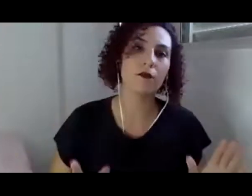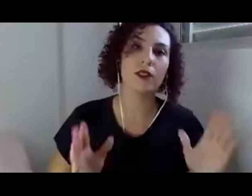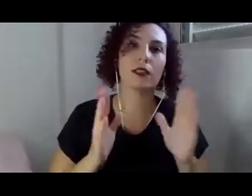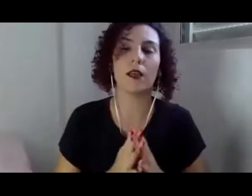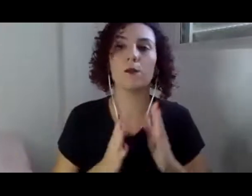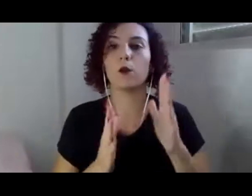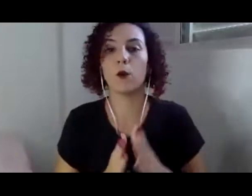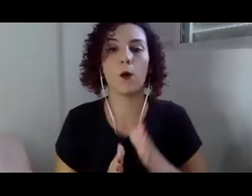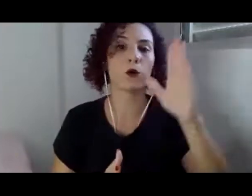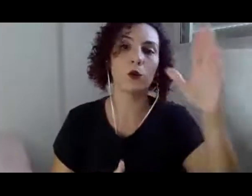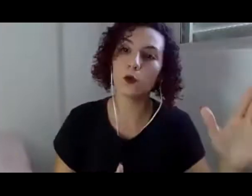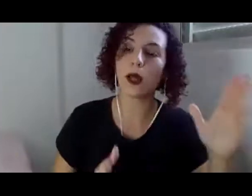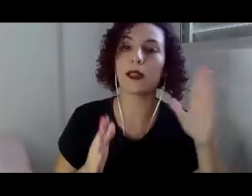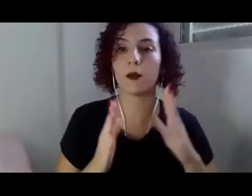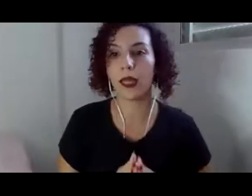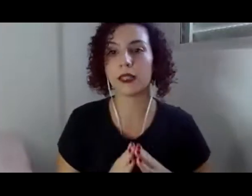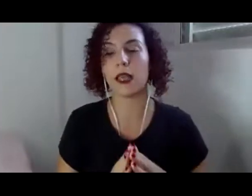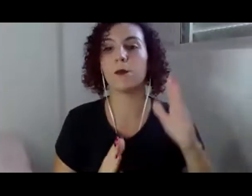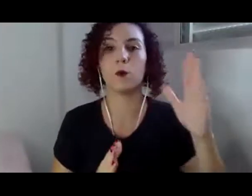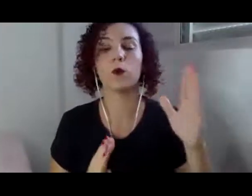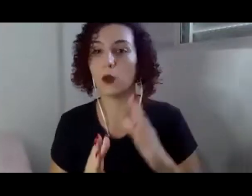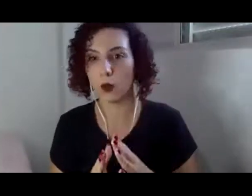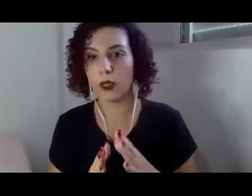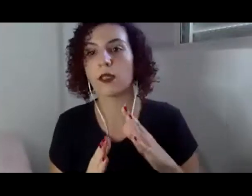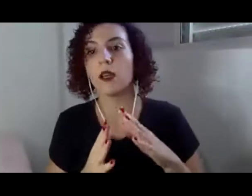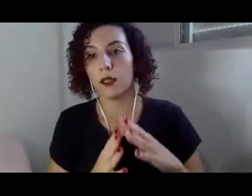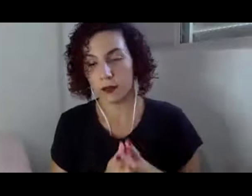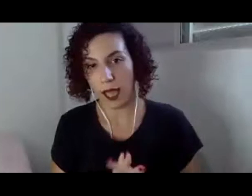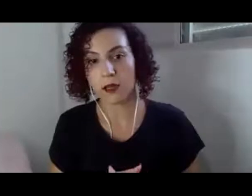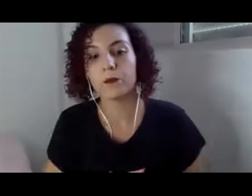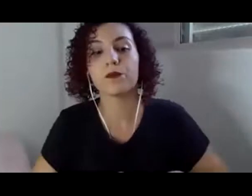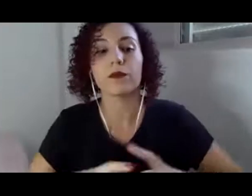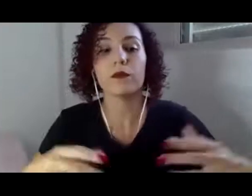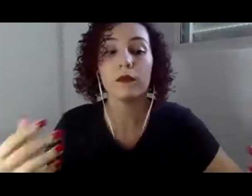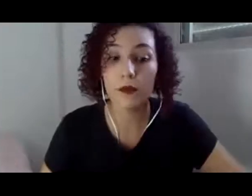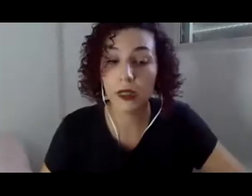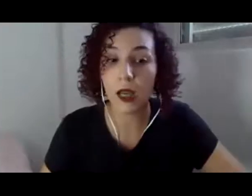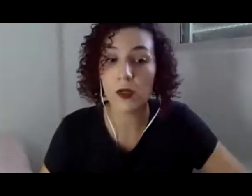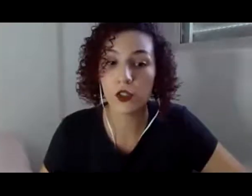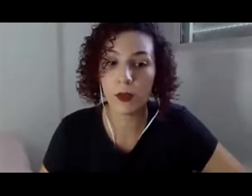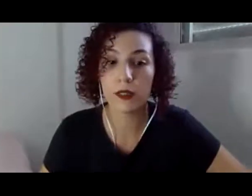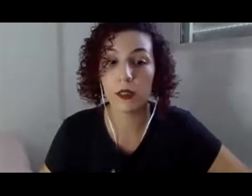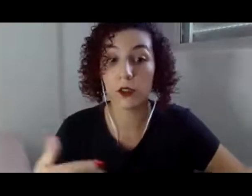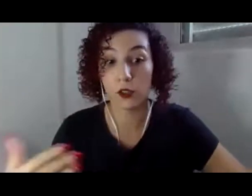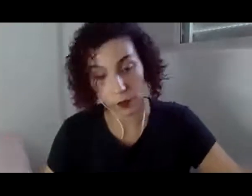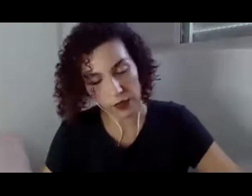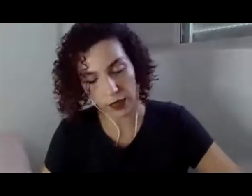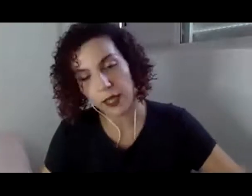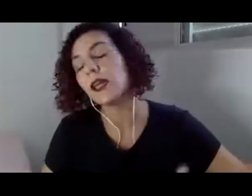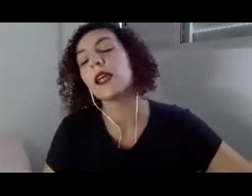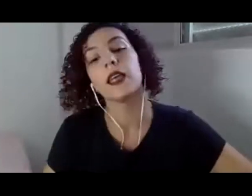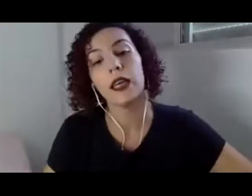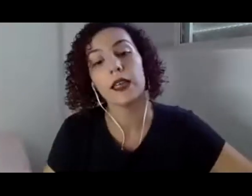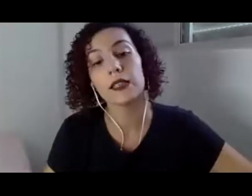letra A vai ser sempre o ponto 1, a letra B sempre 1 e 2, tá? Então, estima-se,